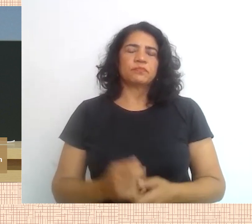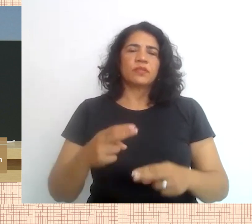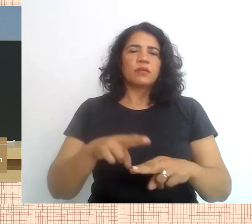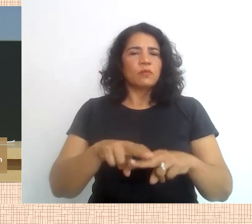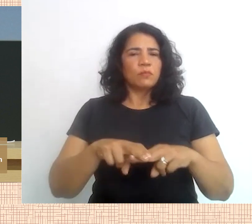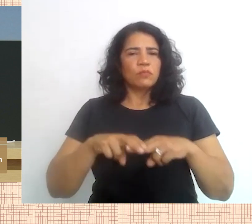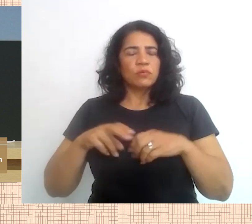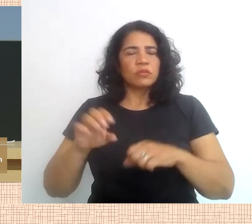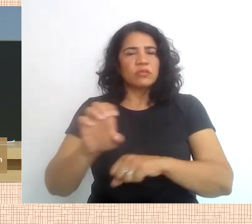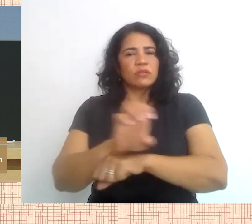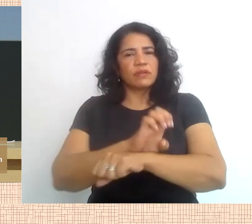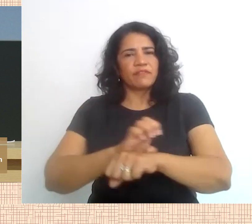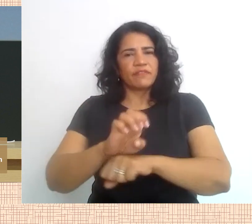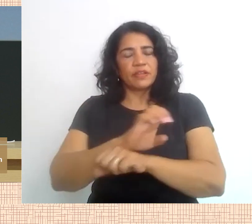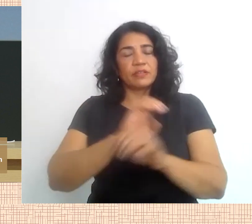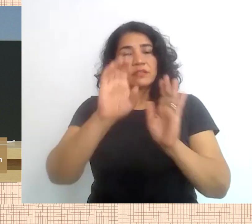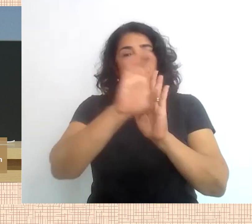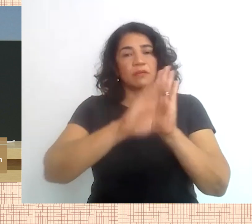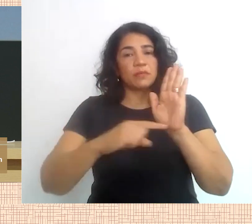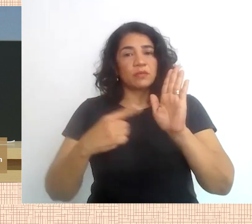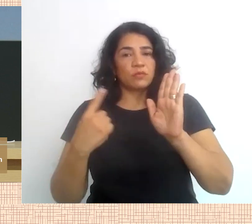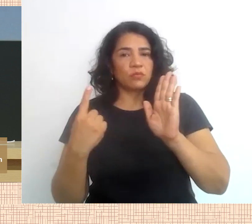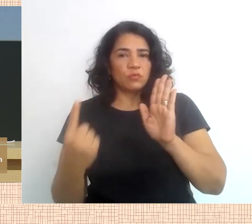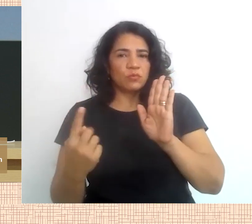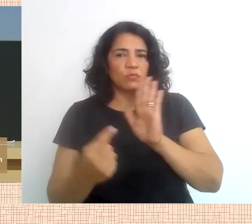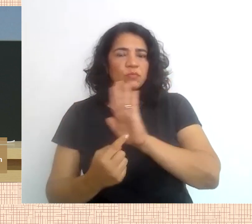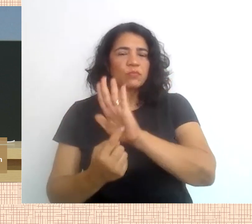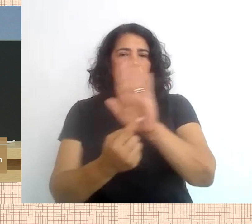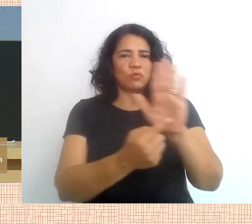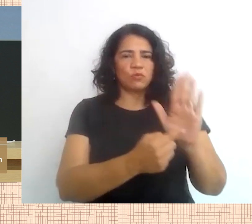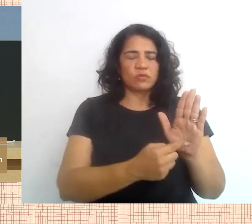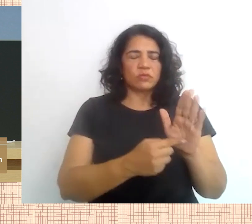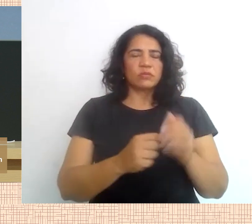1, e o resultado da bênção do Pai,